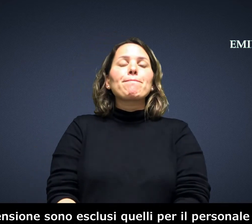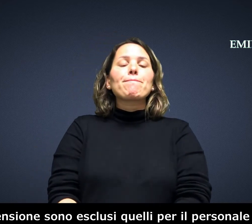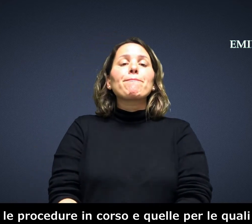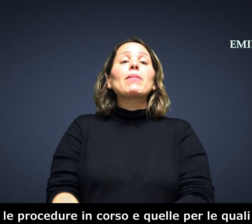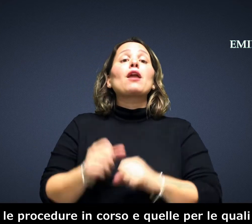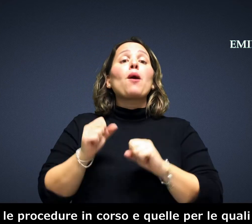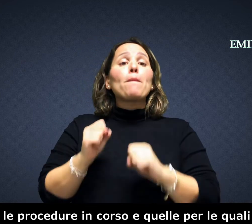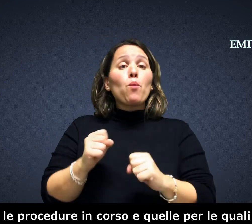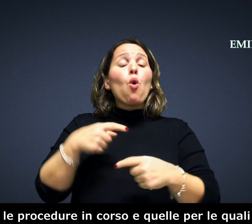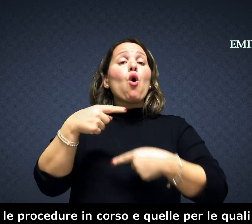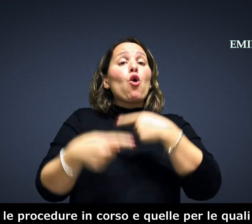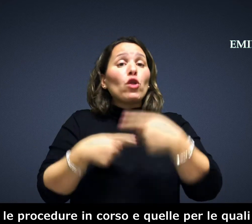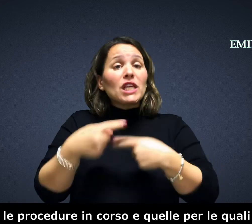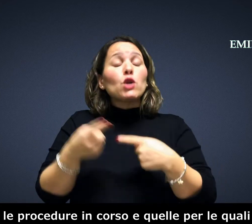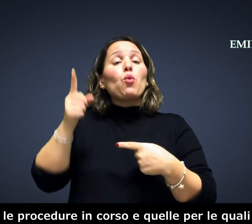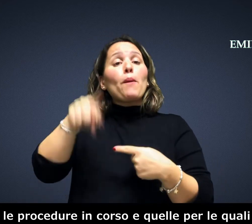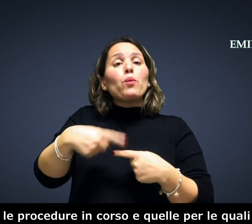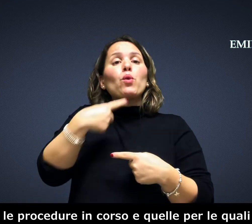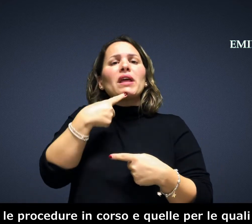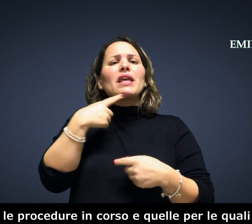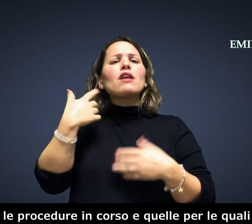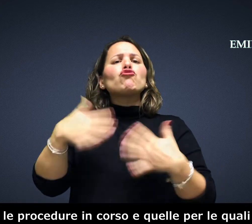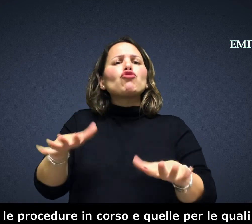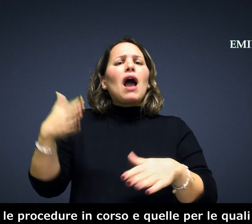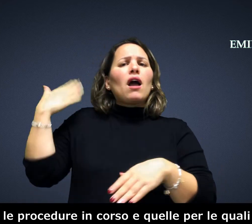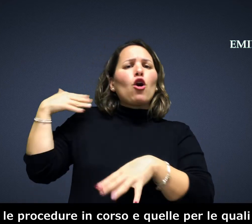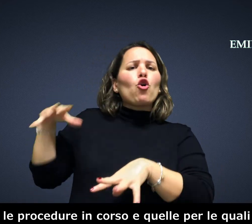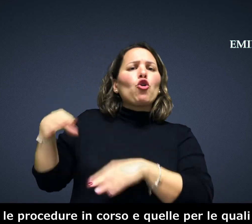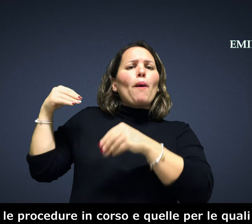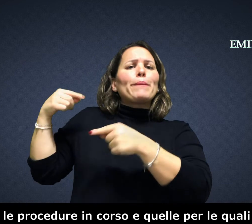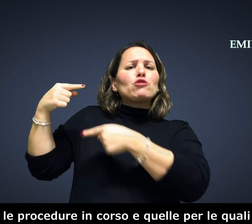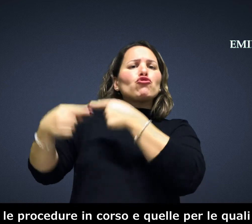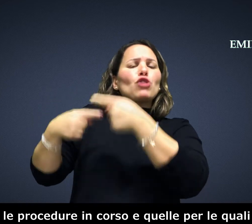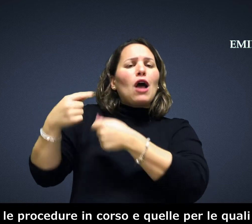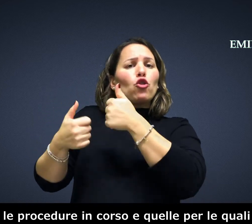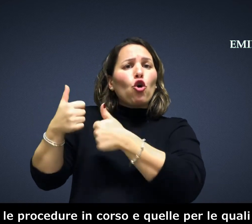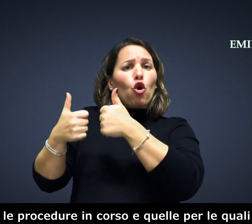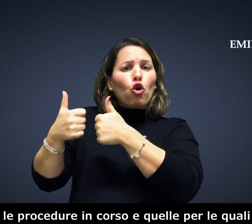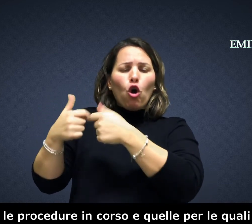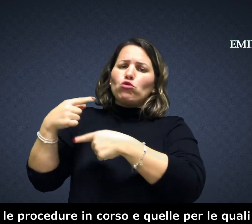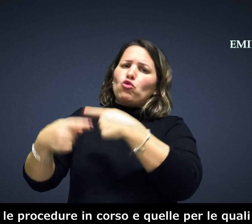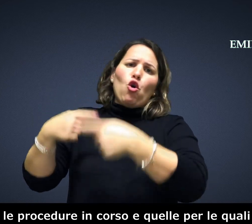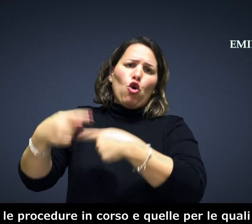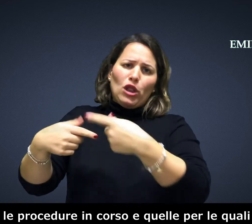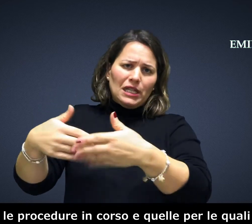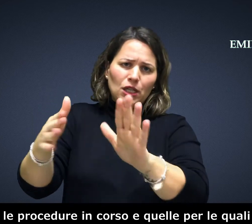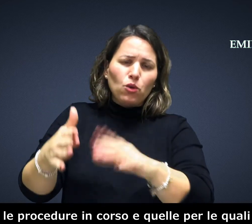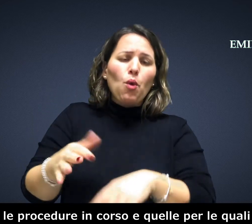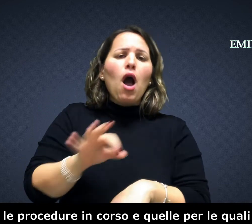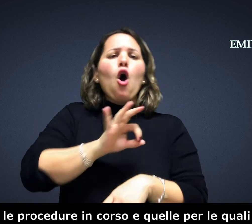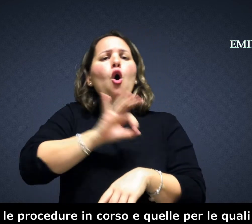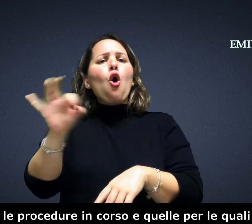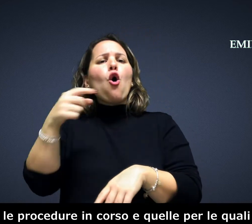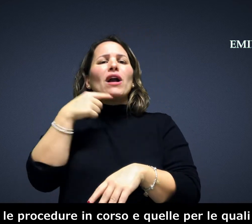procedure in corso e quelle per le quali esistono specifici protocolli organizzativi validi dal Comitato Tecnico